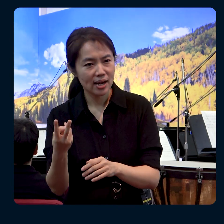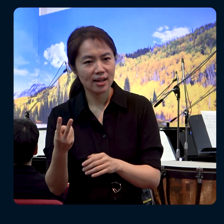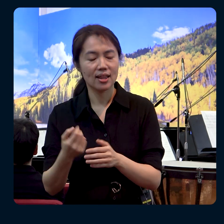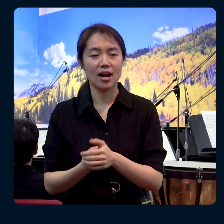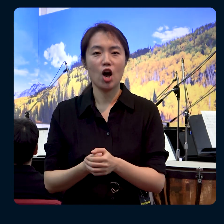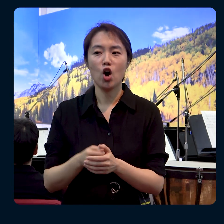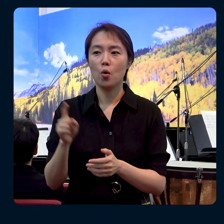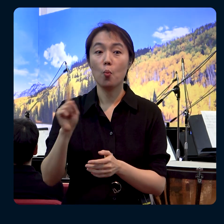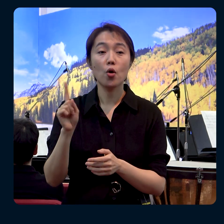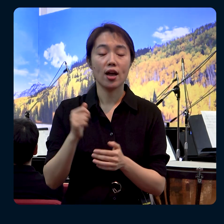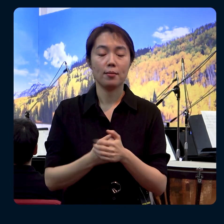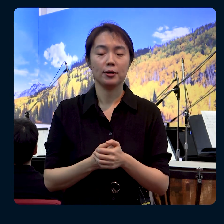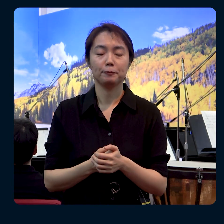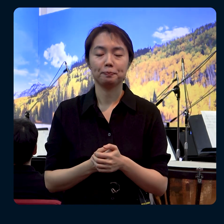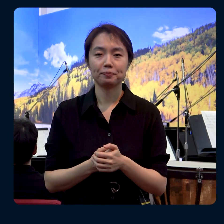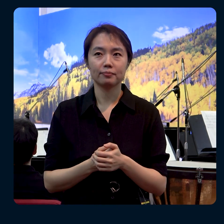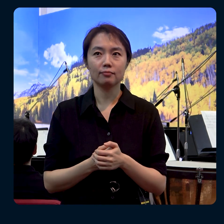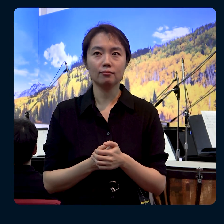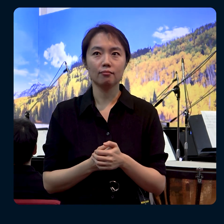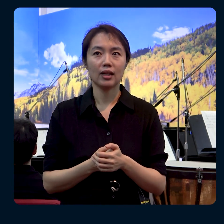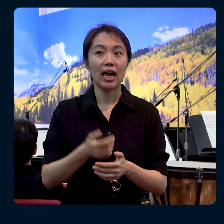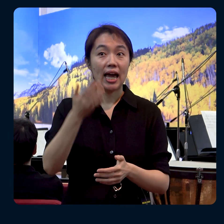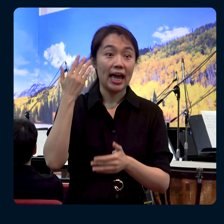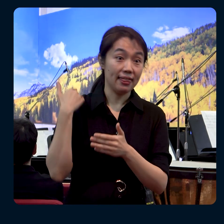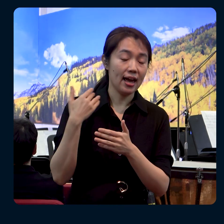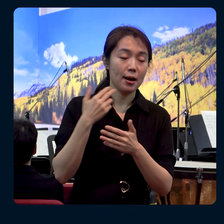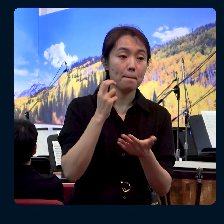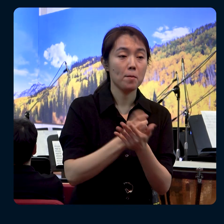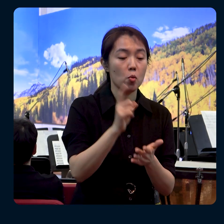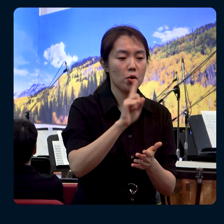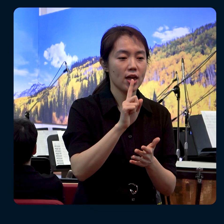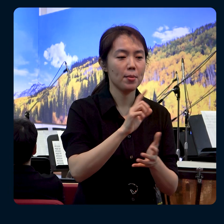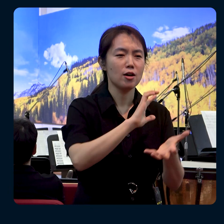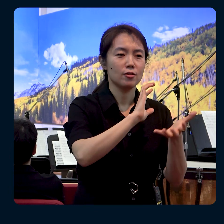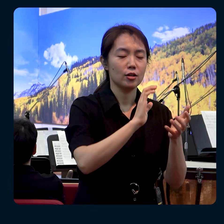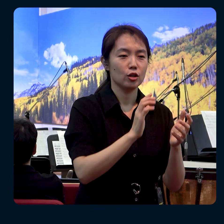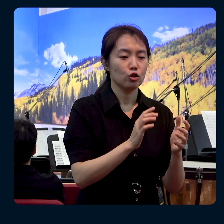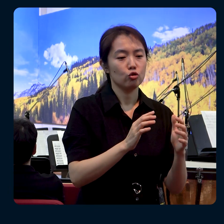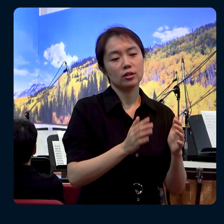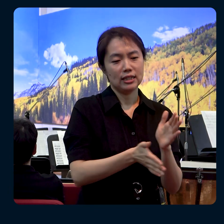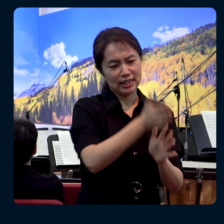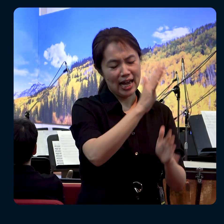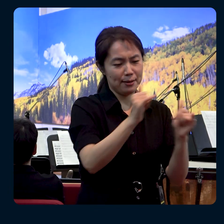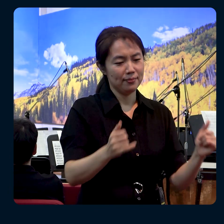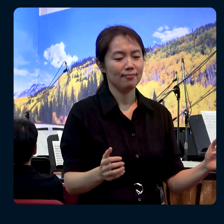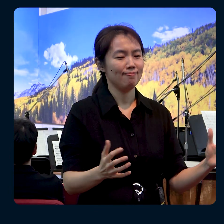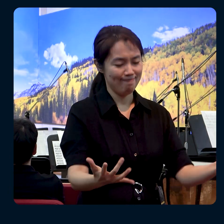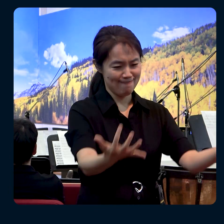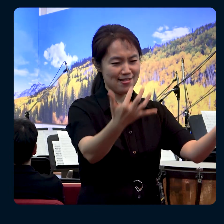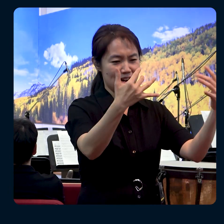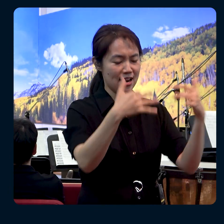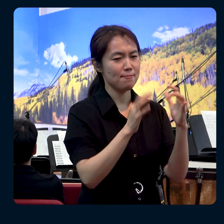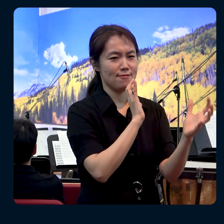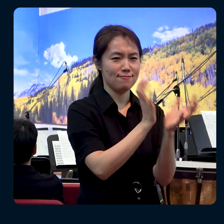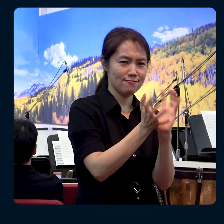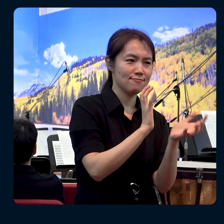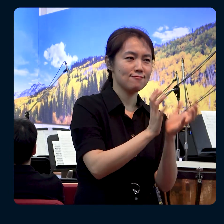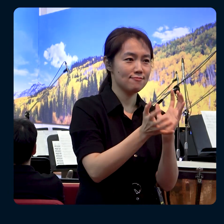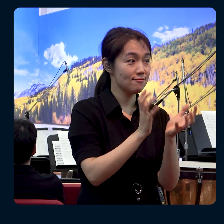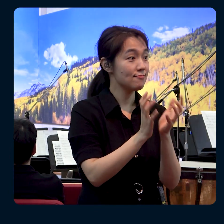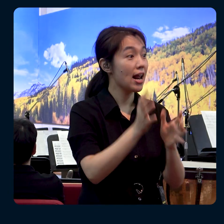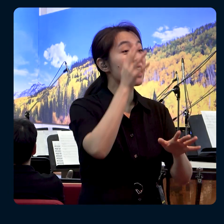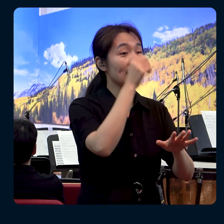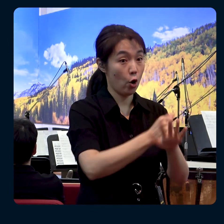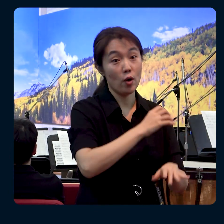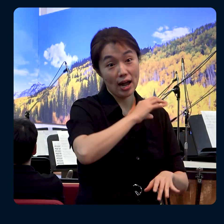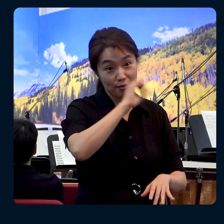차이가 있냐면 이전법에는 그냥 주민들이 다 모여가지고 각자 막 얘기해가지고 그걸 의견으로 모아서 이제 하나를 하는